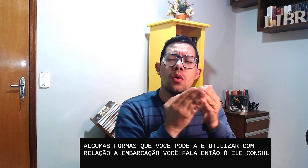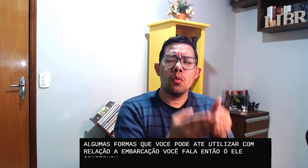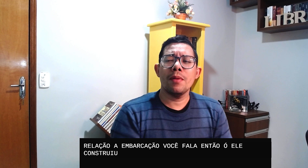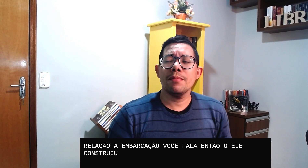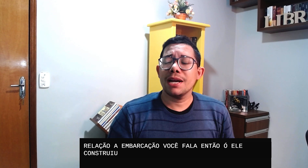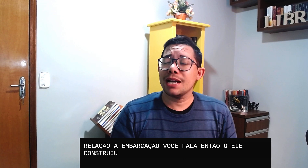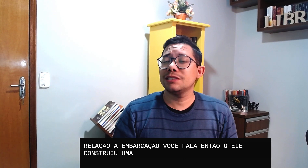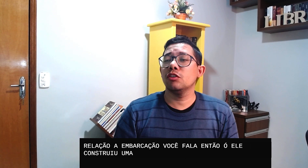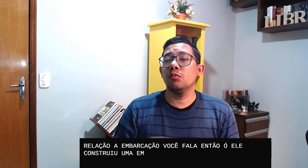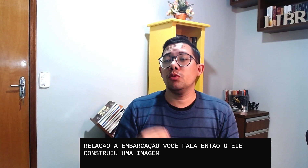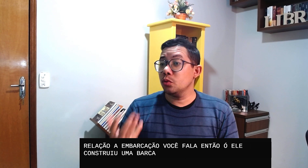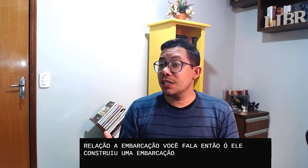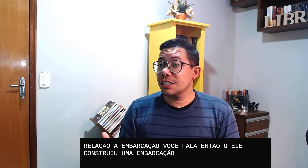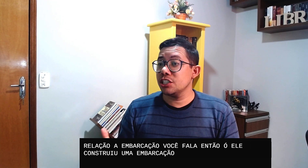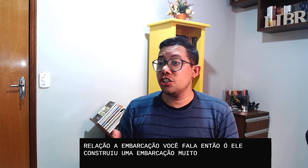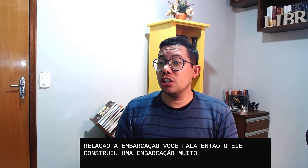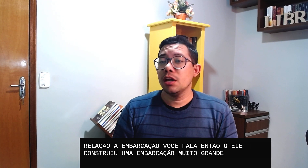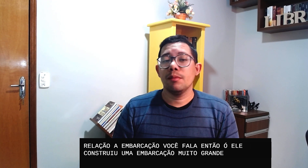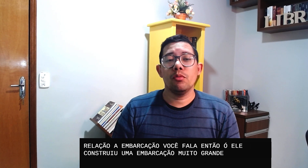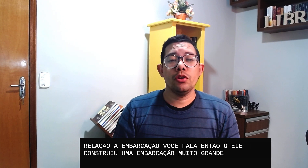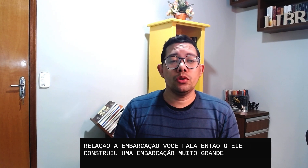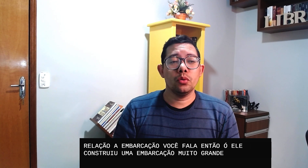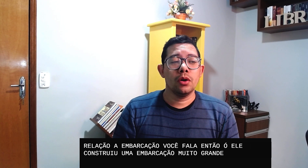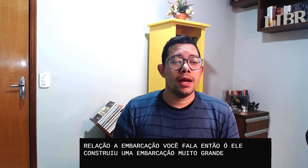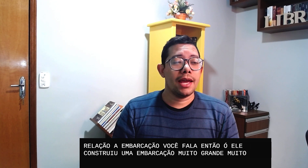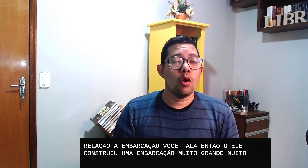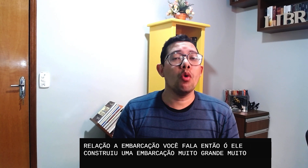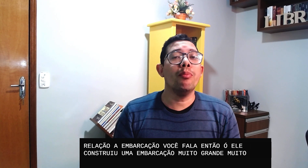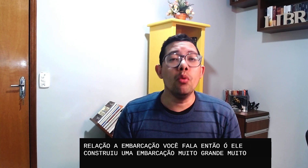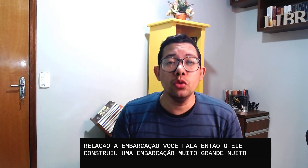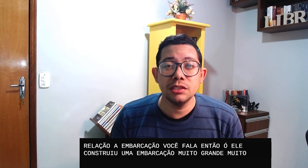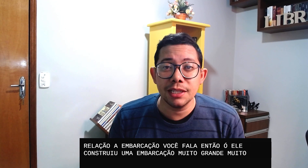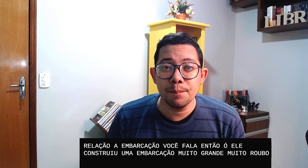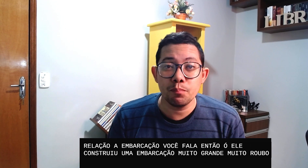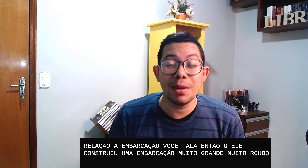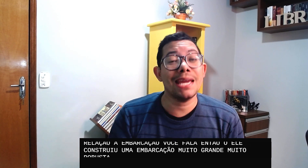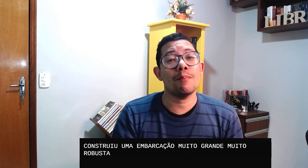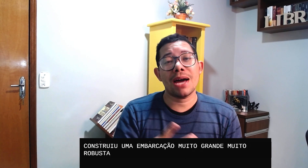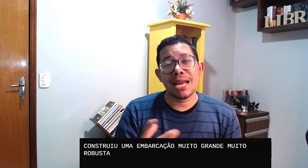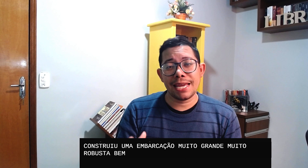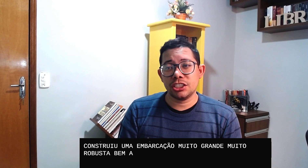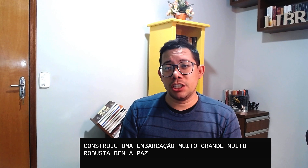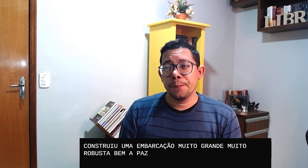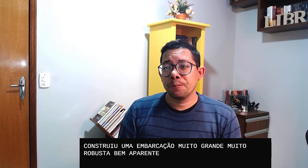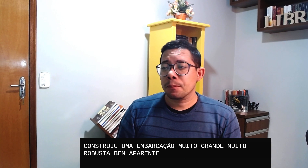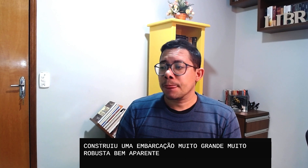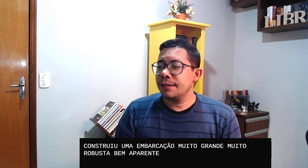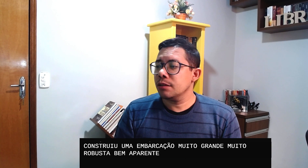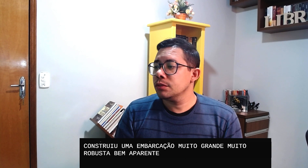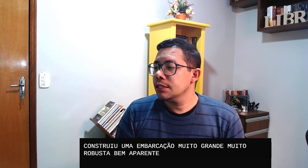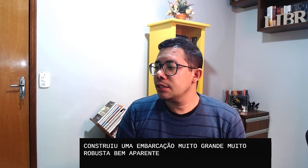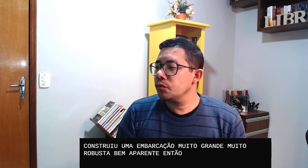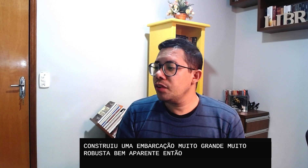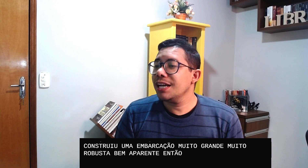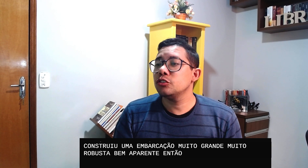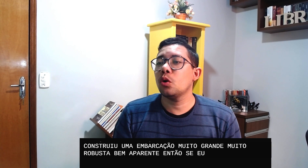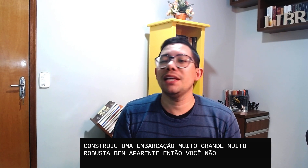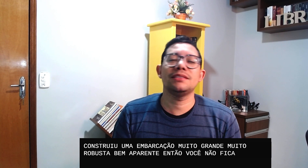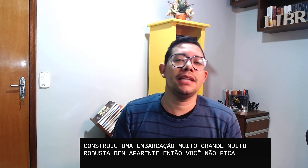uma embarcação muito grande, muito robusta, bem aparente. Então, você não fica só